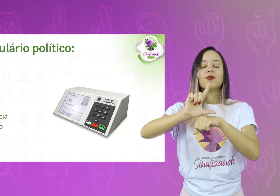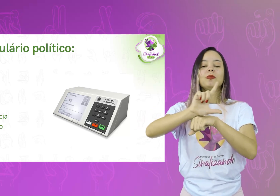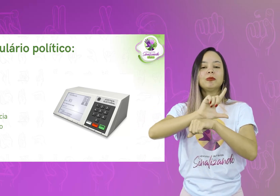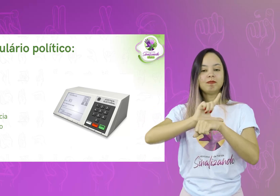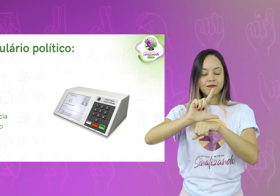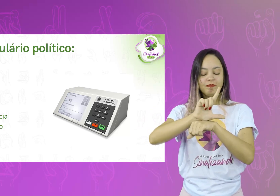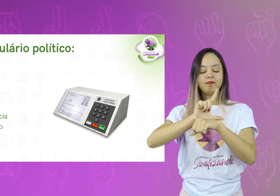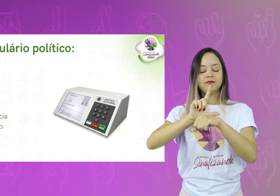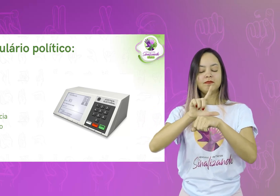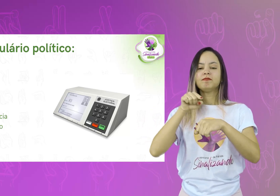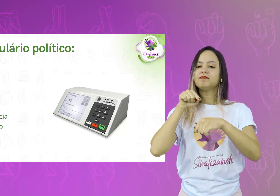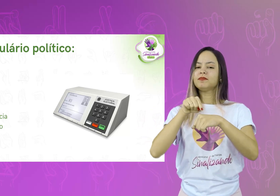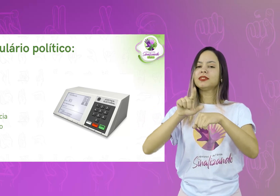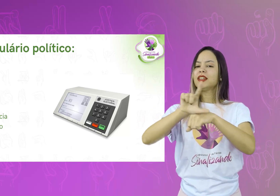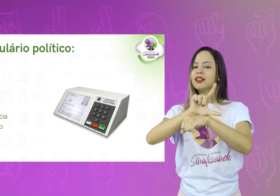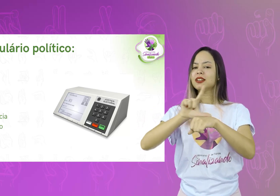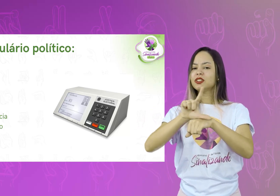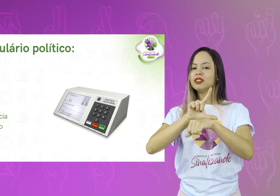Legislação.